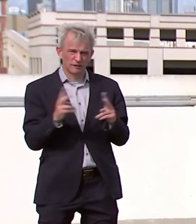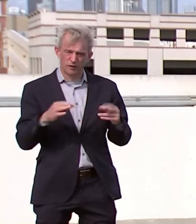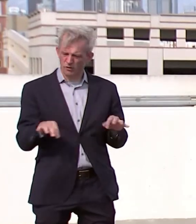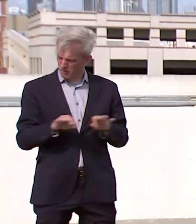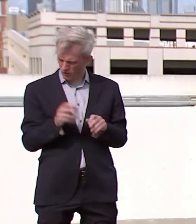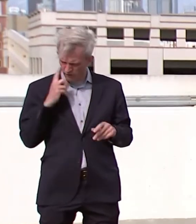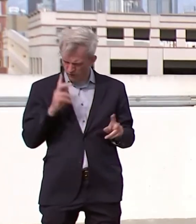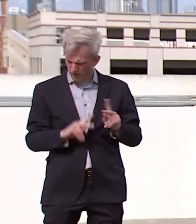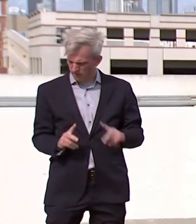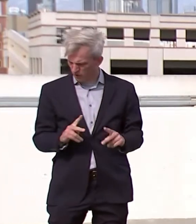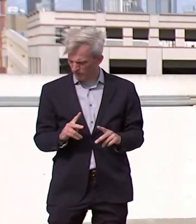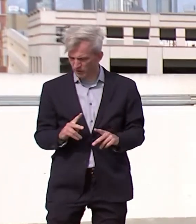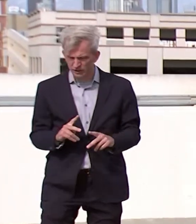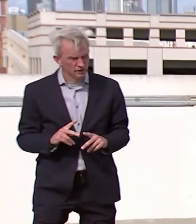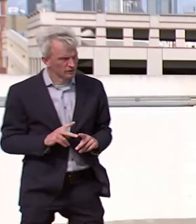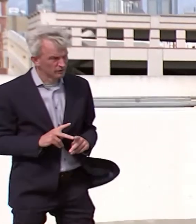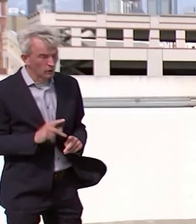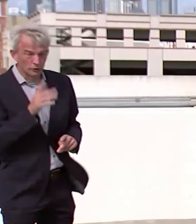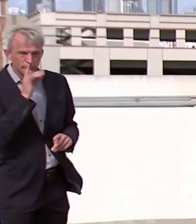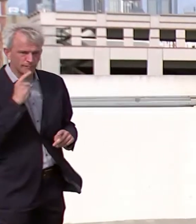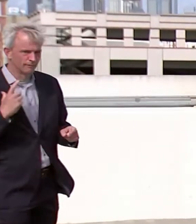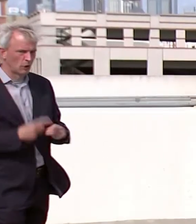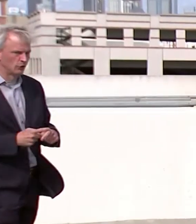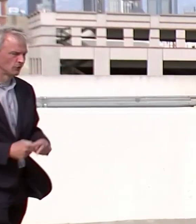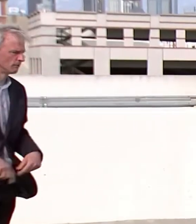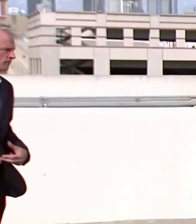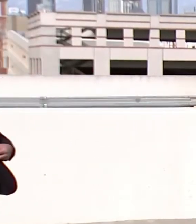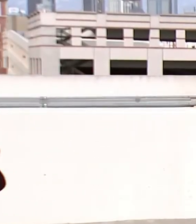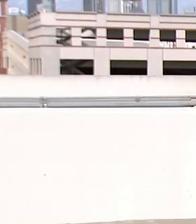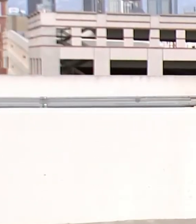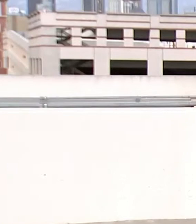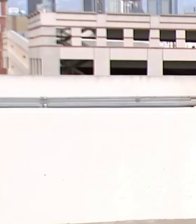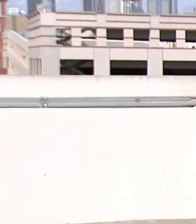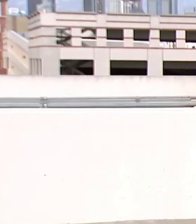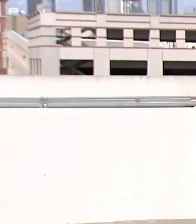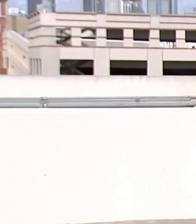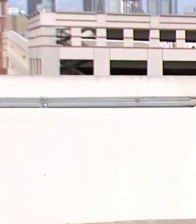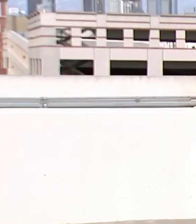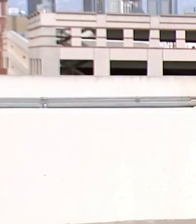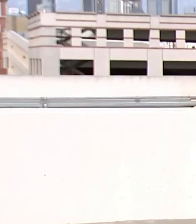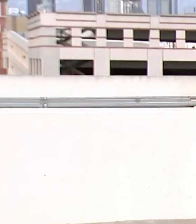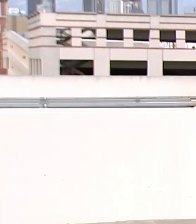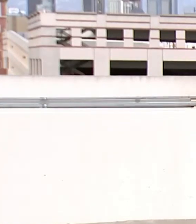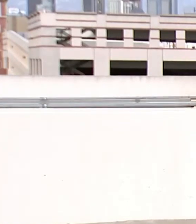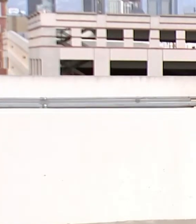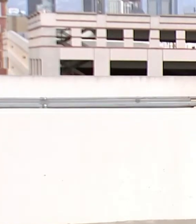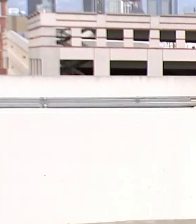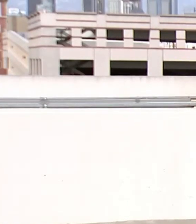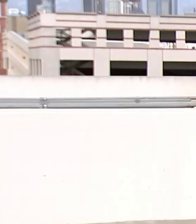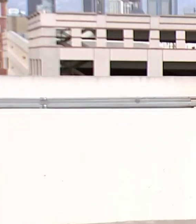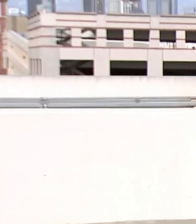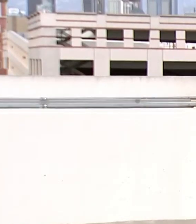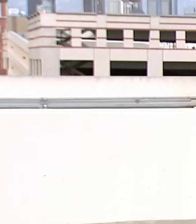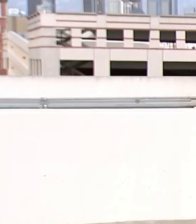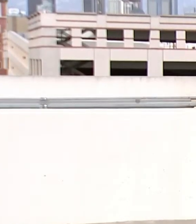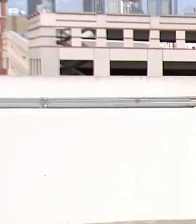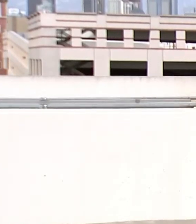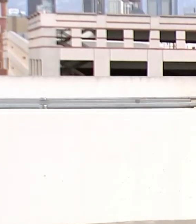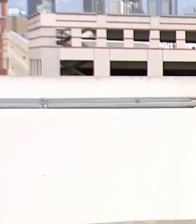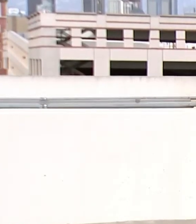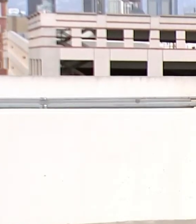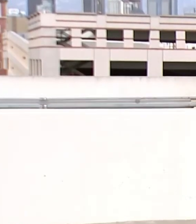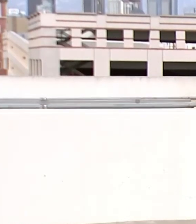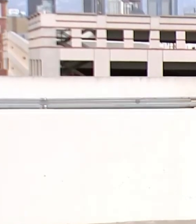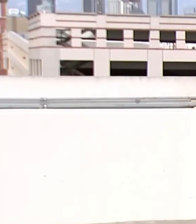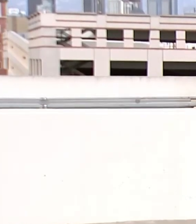que nosotros tenemos confianza en estos momentos, a dar la confianza que necesitamos con estas vacunas. Pero